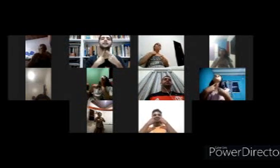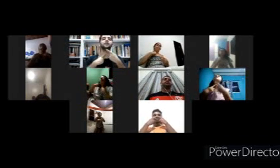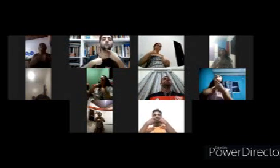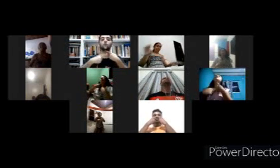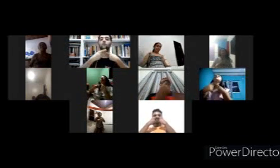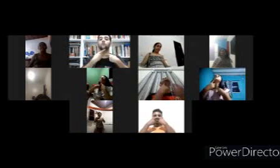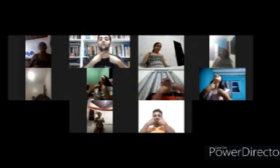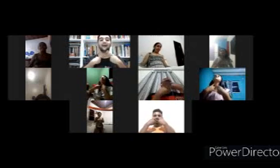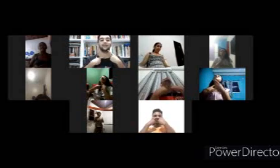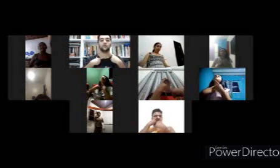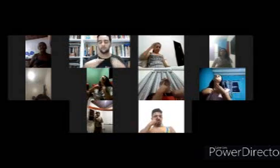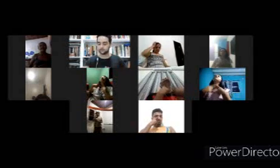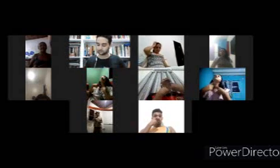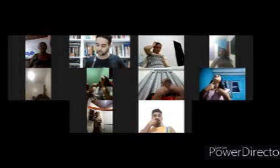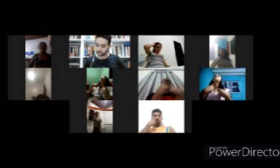Desejo, tô com vontade.